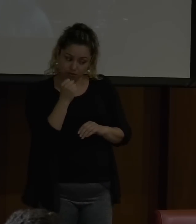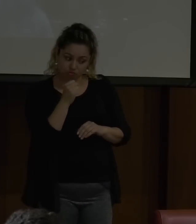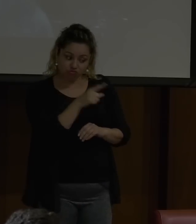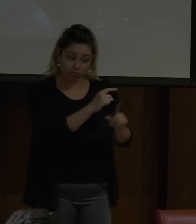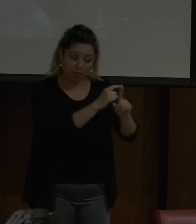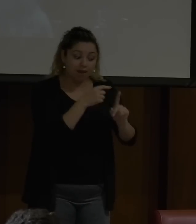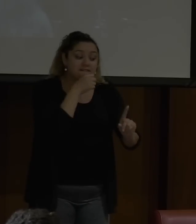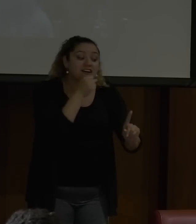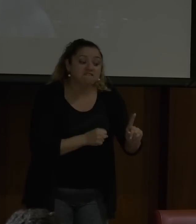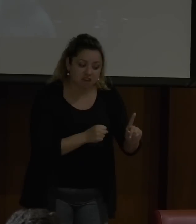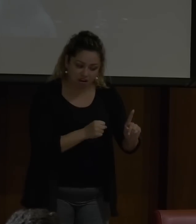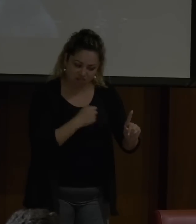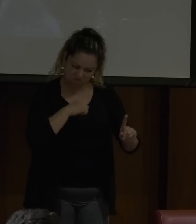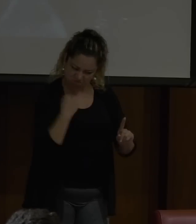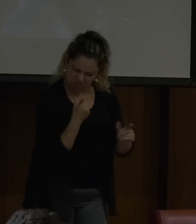vieja.